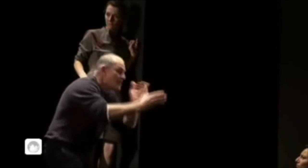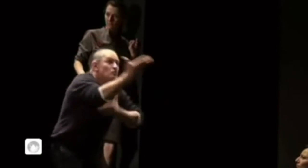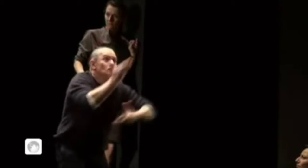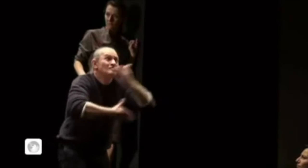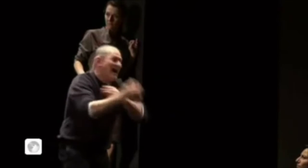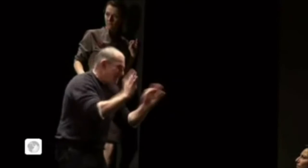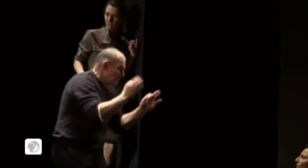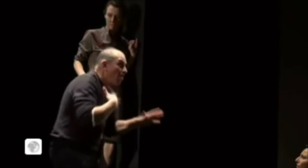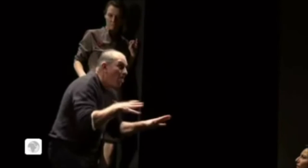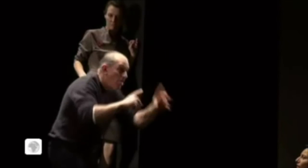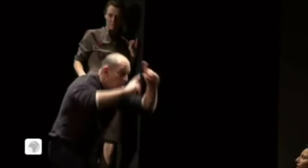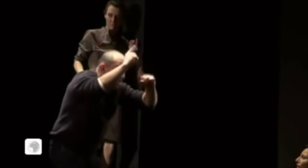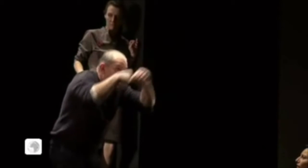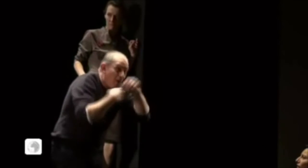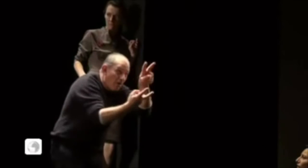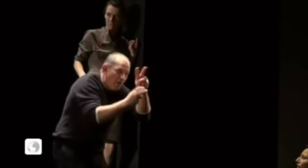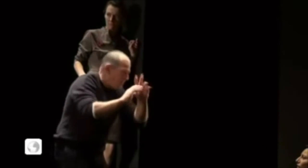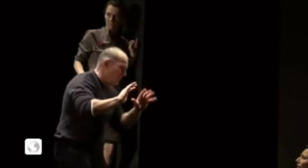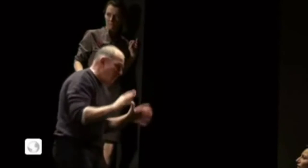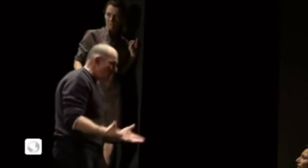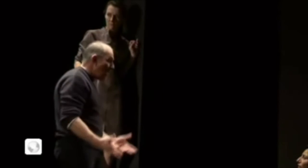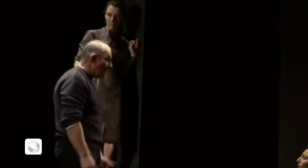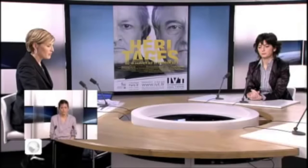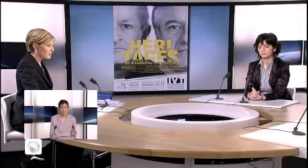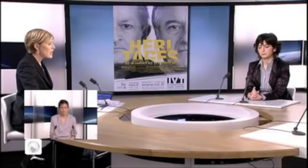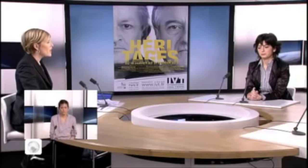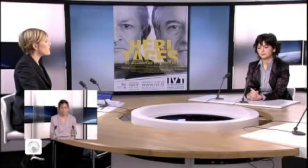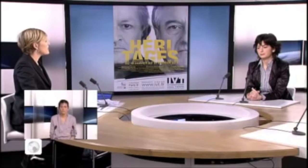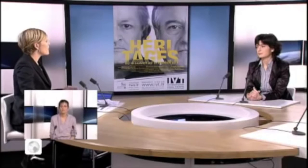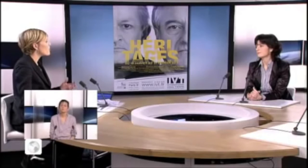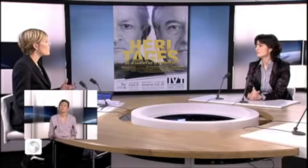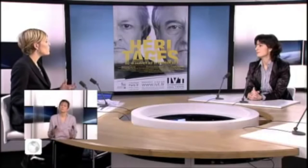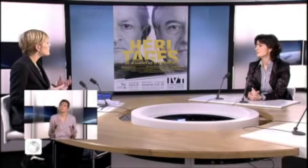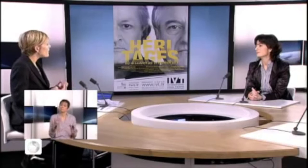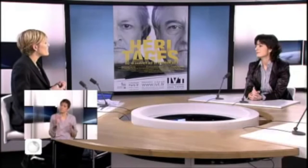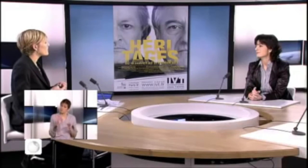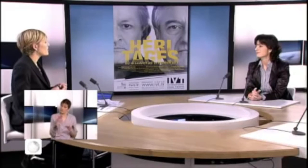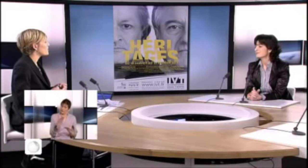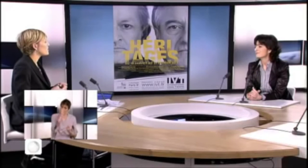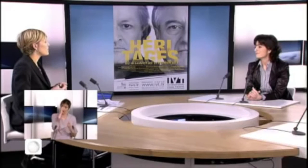Comment aurait-il compris quoi que ce soit sans communication? Oui, c'est vraiment le thème central de cette pièce,